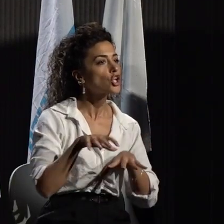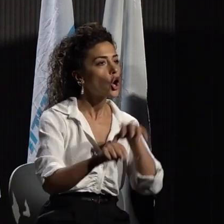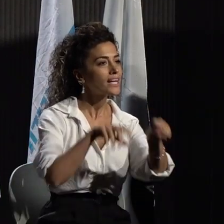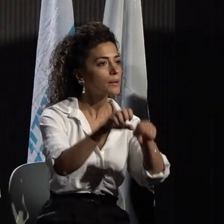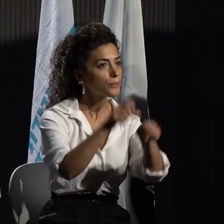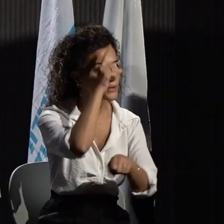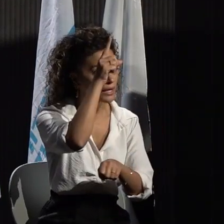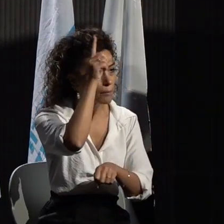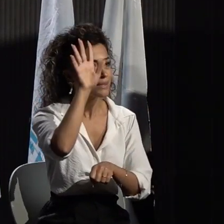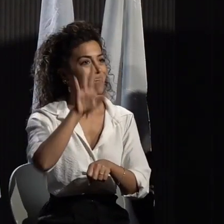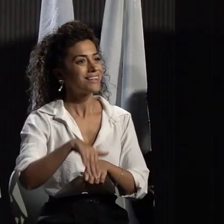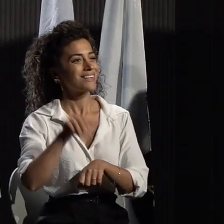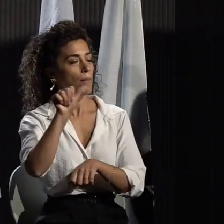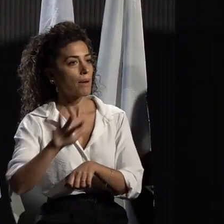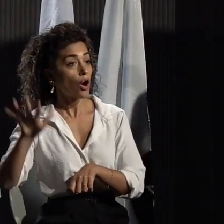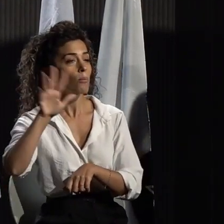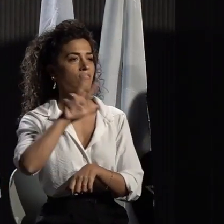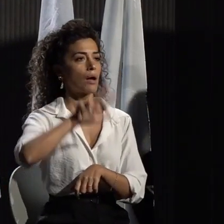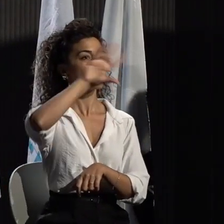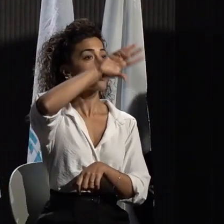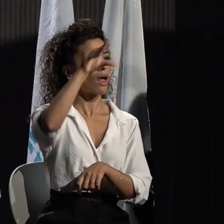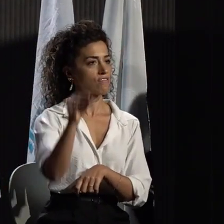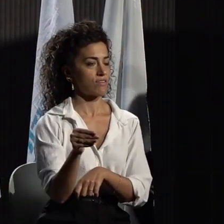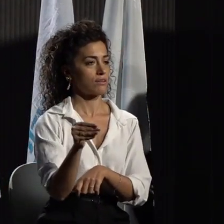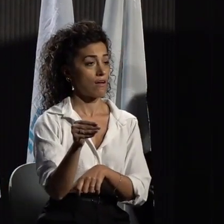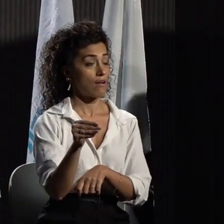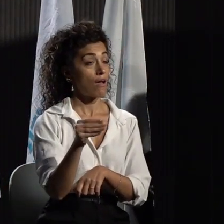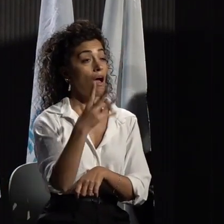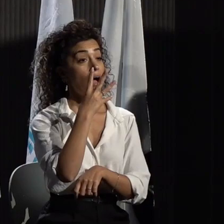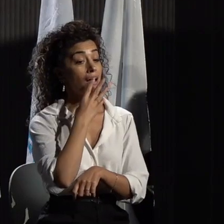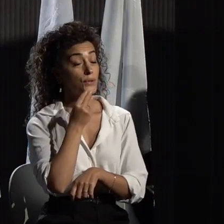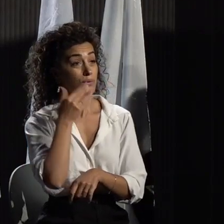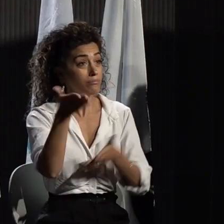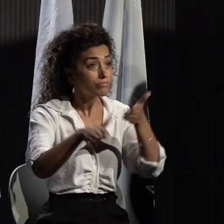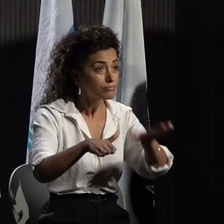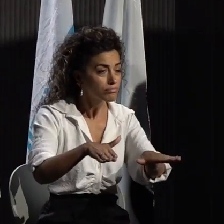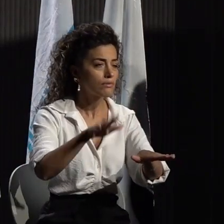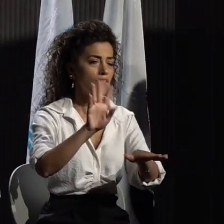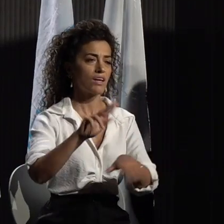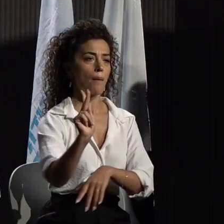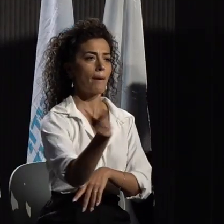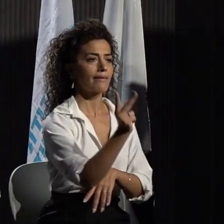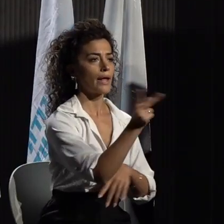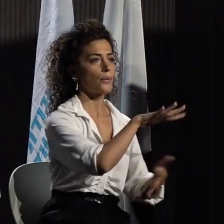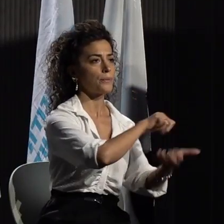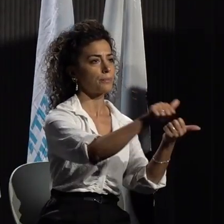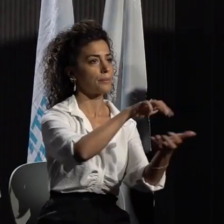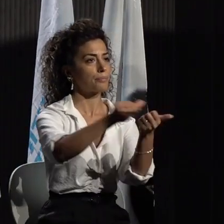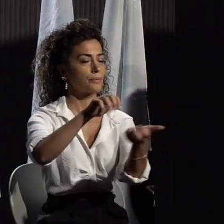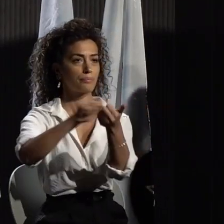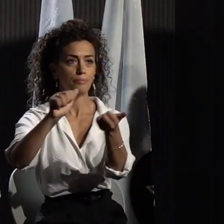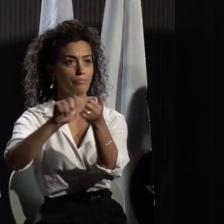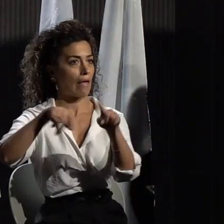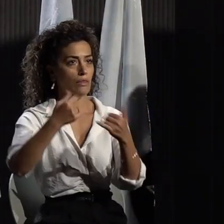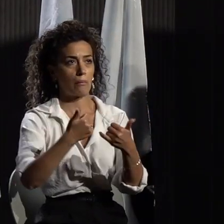וצפון אפריקה ם היהודים עצמם נמחקו גם הקהילות רבות מהן נמחקו